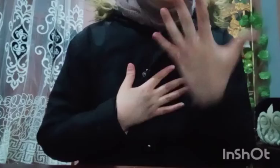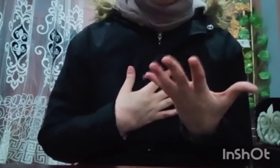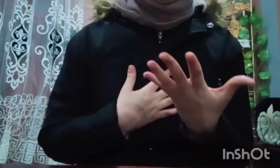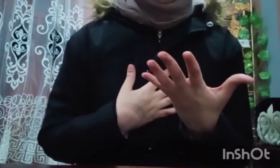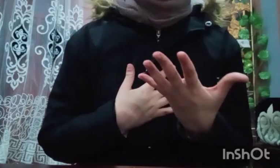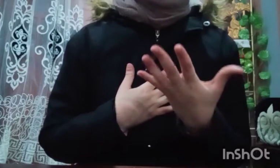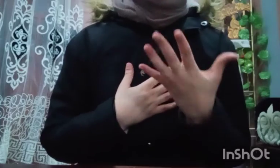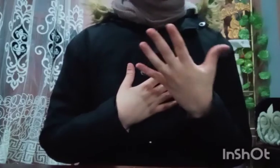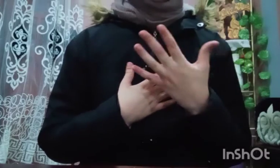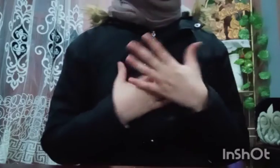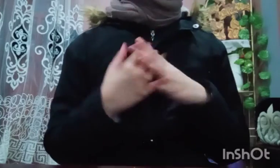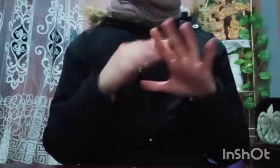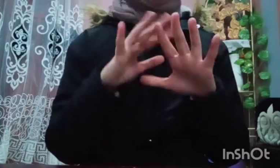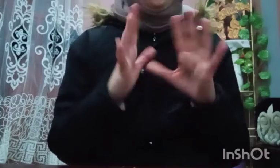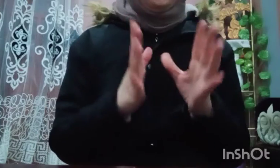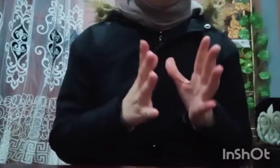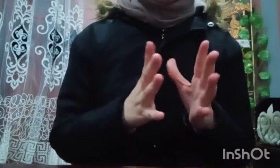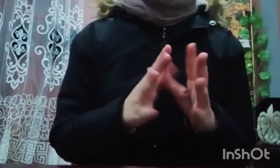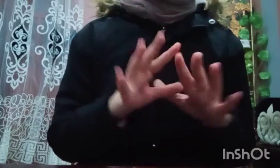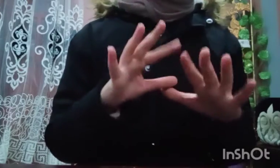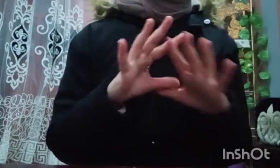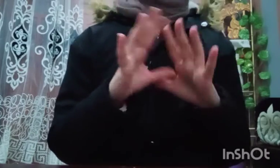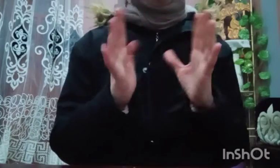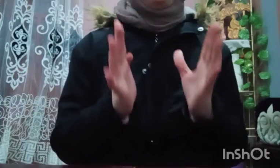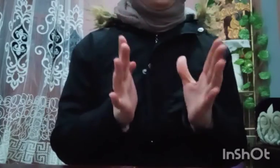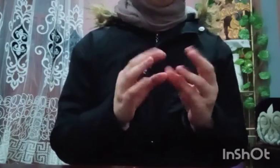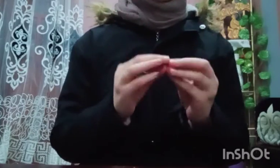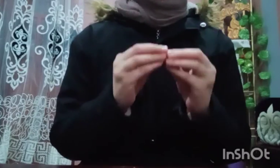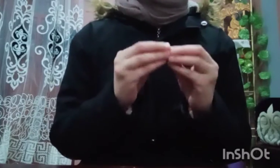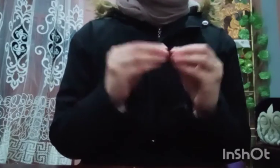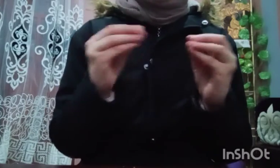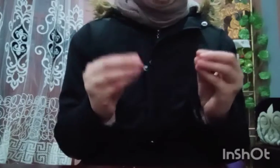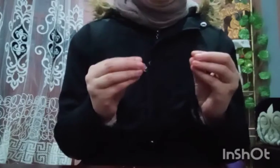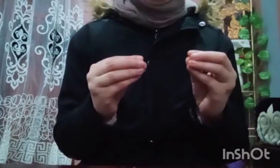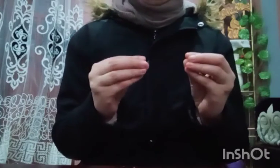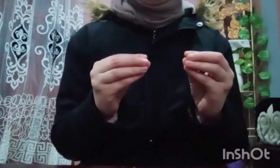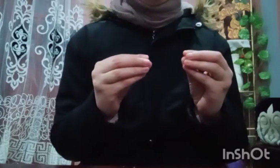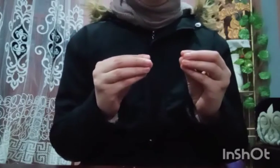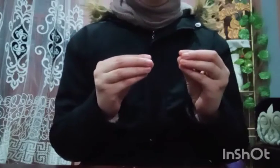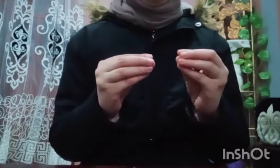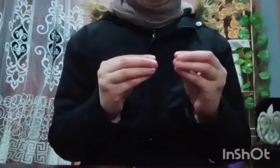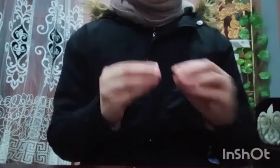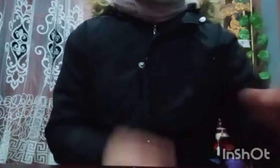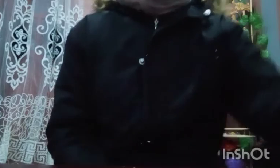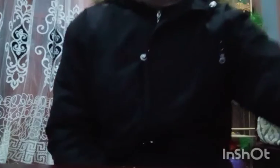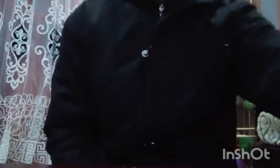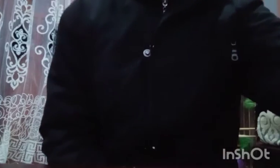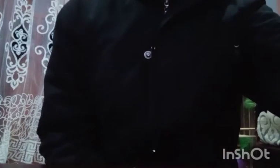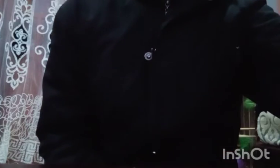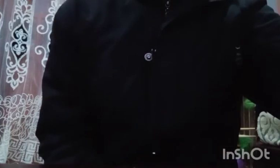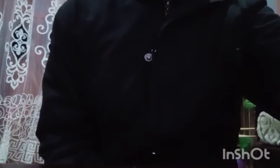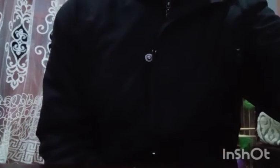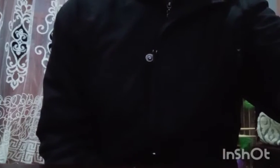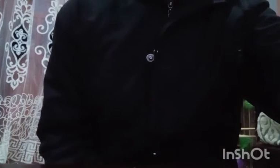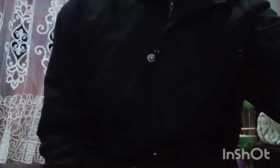نقدروا عليه ما نلزوش رواحنا بزاف ما نضغطوش رواحنا بزاف ما نكلفوش رواحنا بحاجه ما نقدروش عليها ام سوري